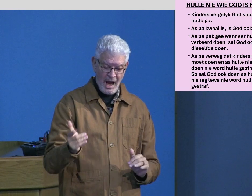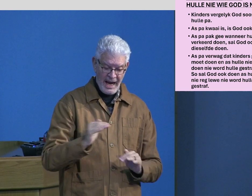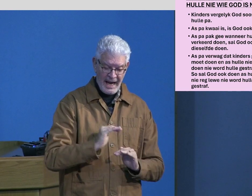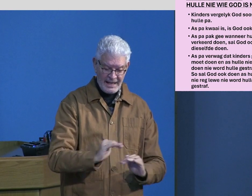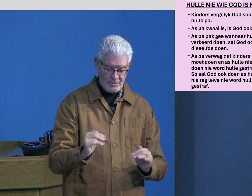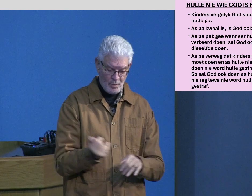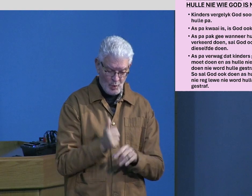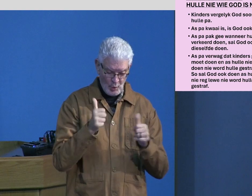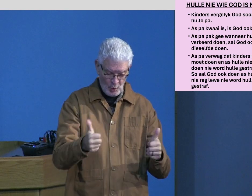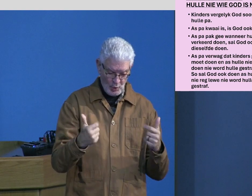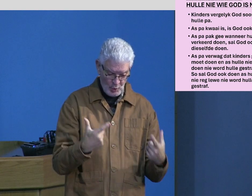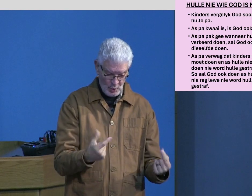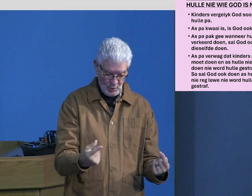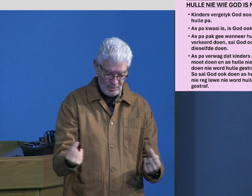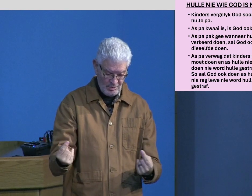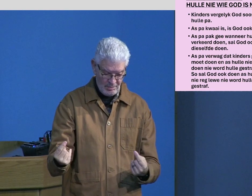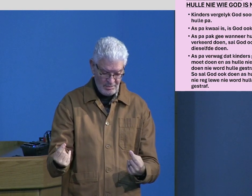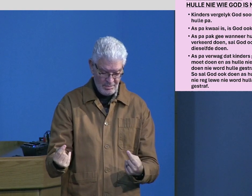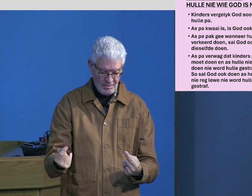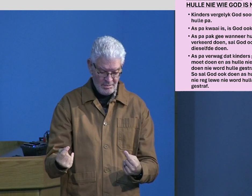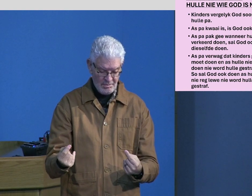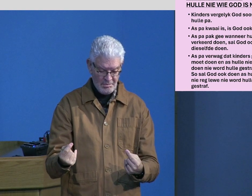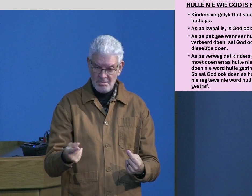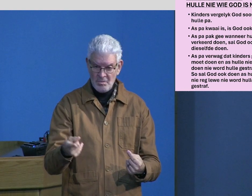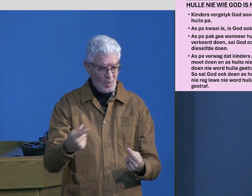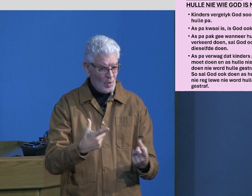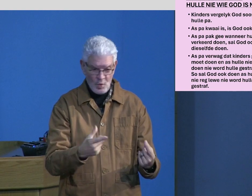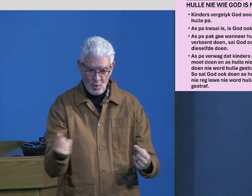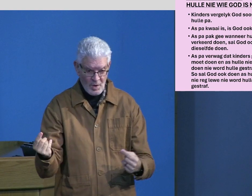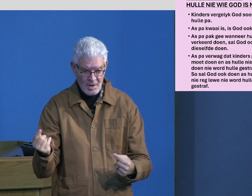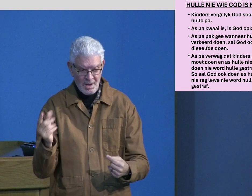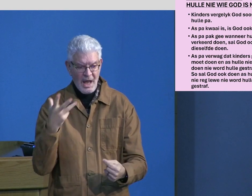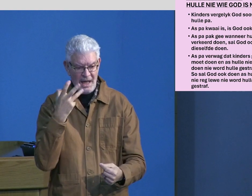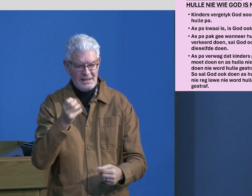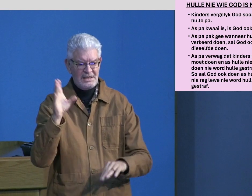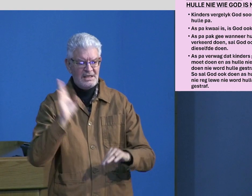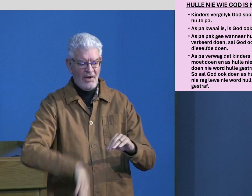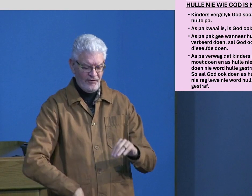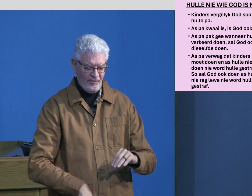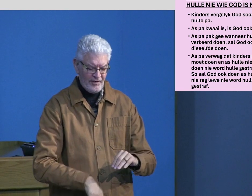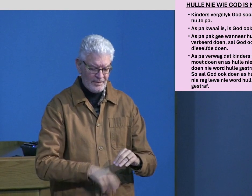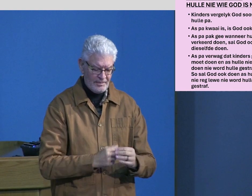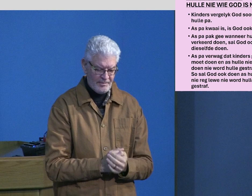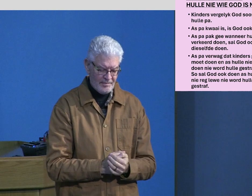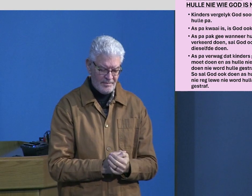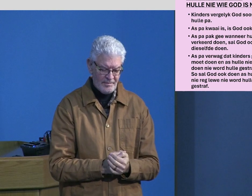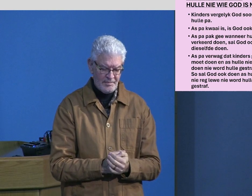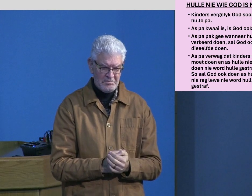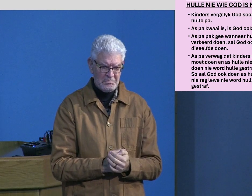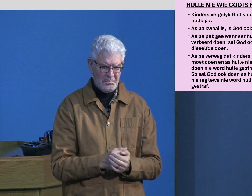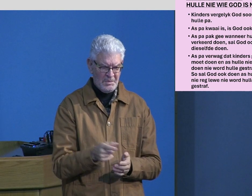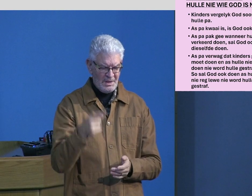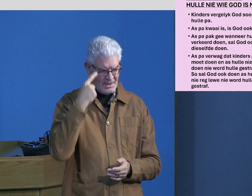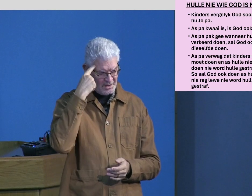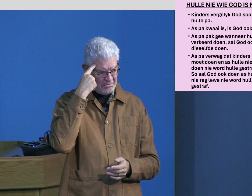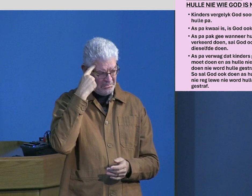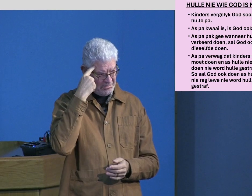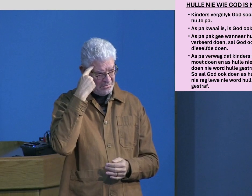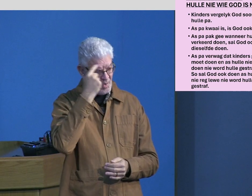Pappa verwag dat die kinders moet goed doen. As hulle nie goed doen nie, dan kry hulle straf. So